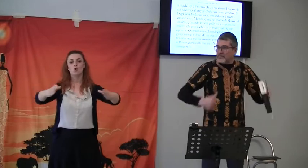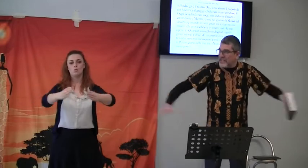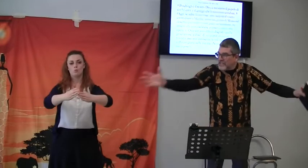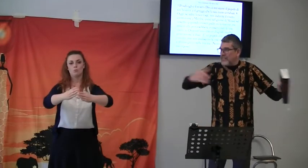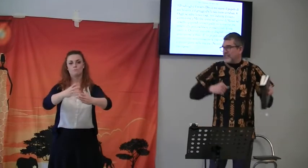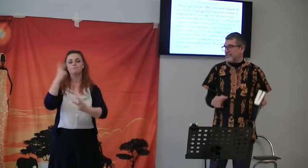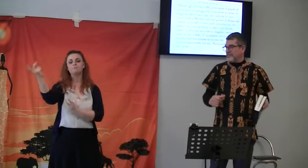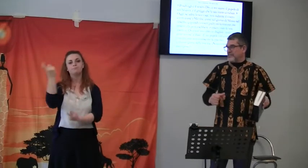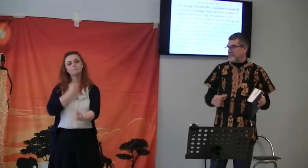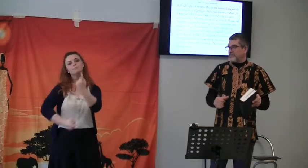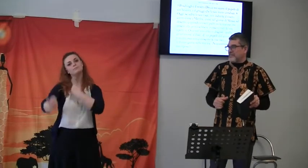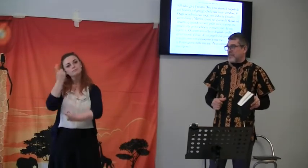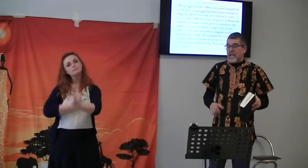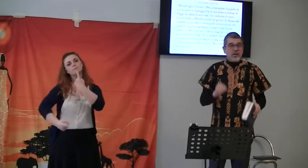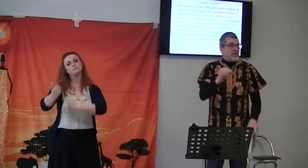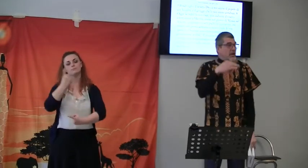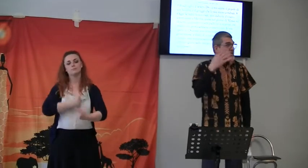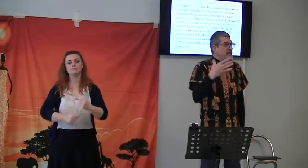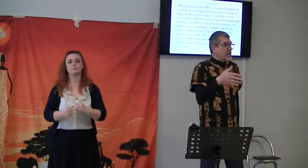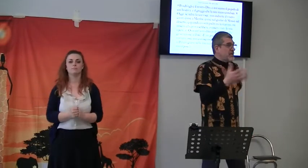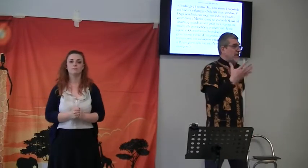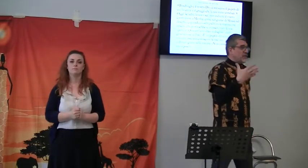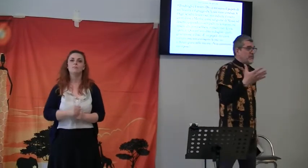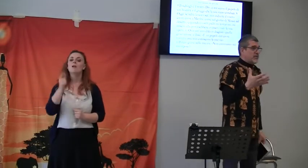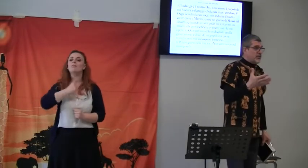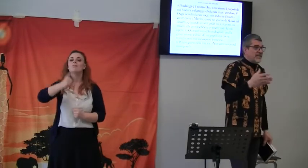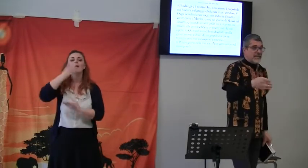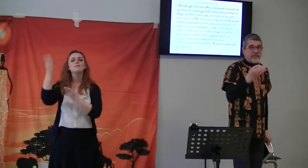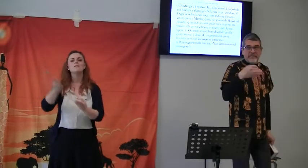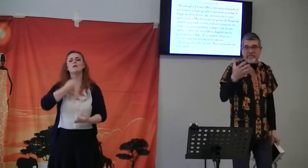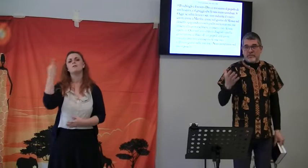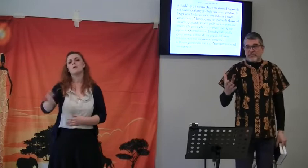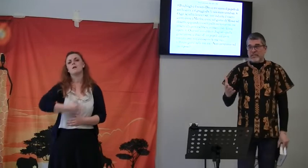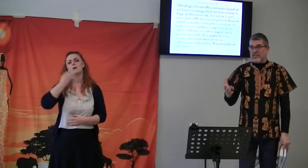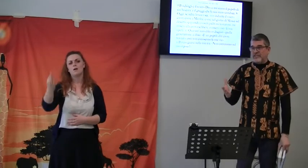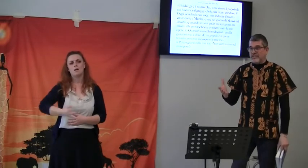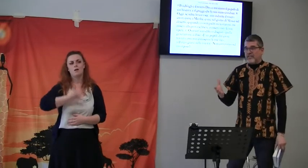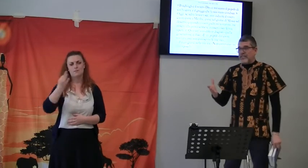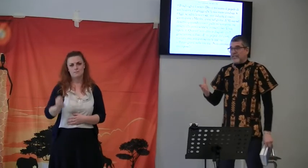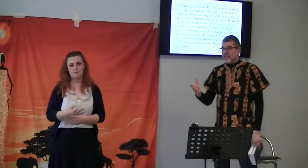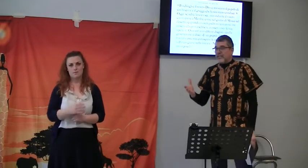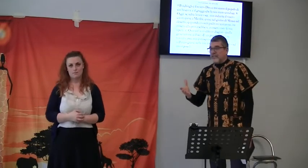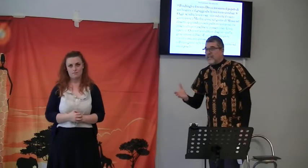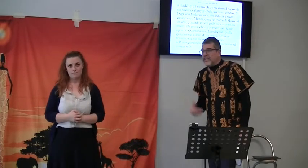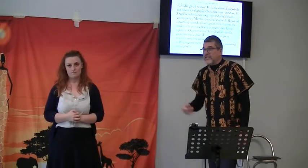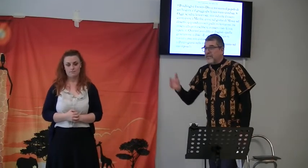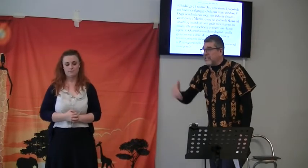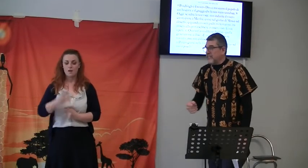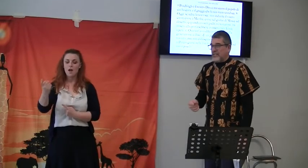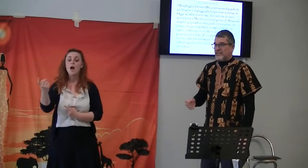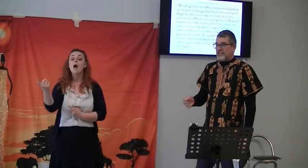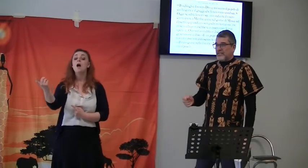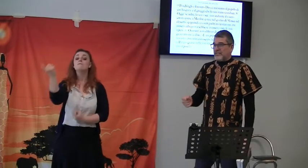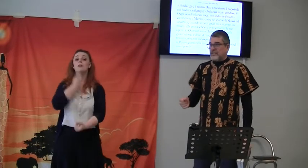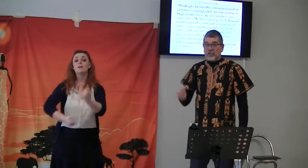Venite, venite. E Dio ha sempre invitato le persone, ha sempre invitato la gente. Venite,